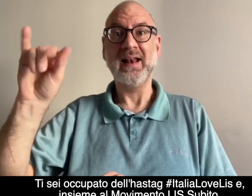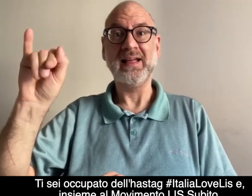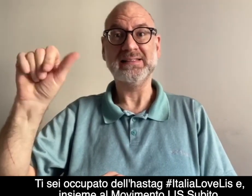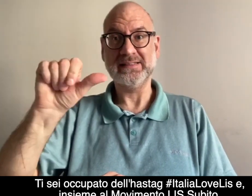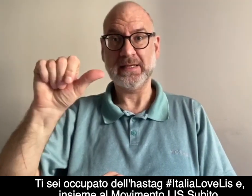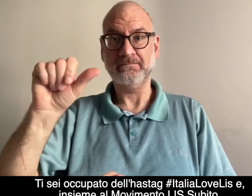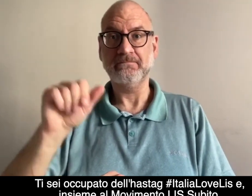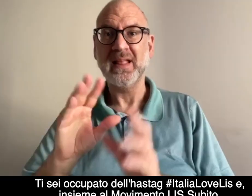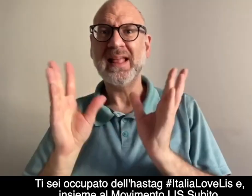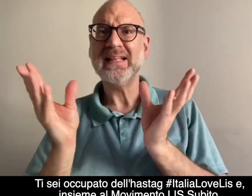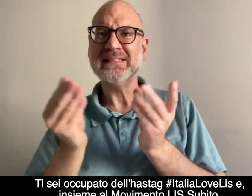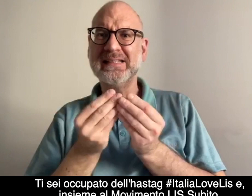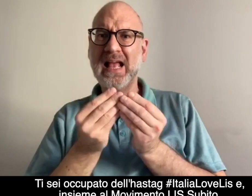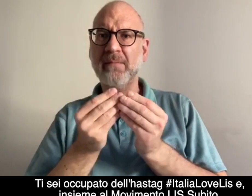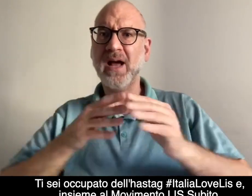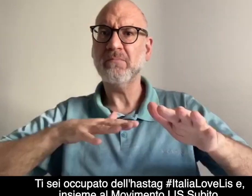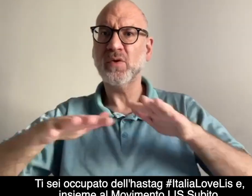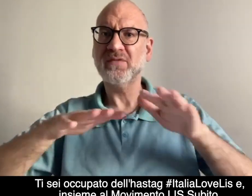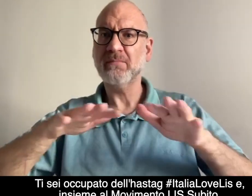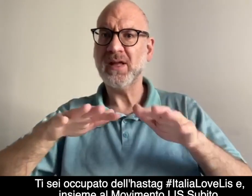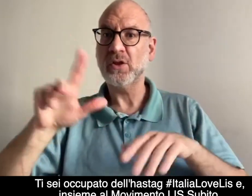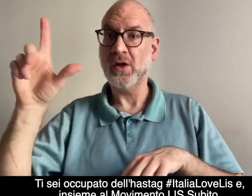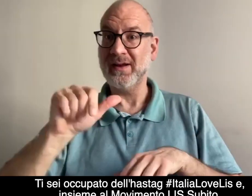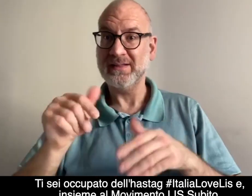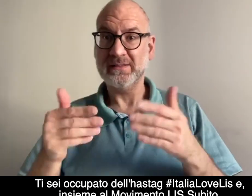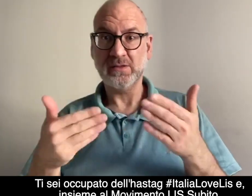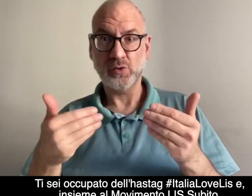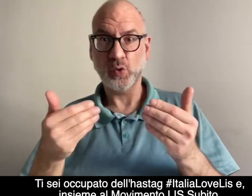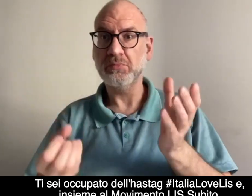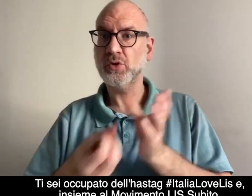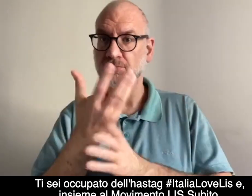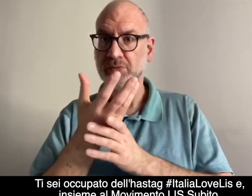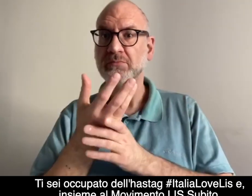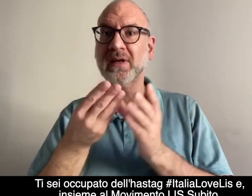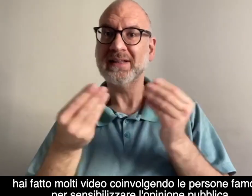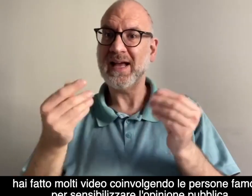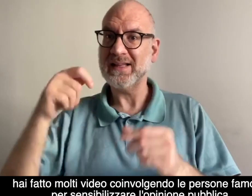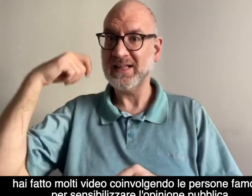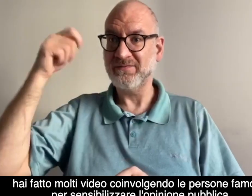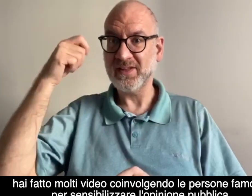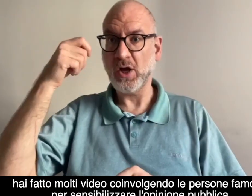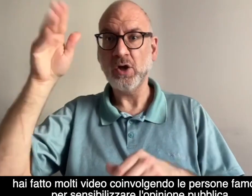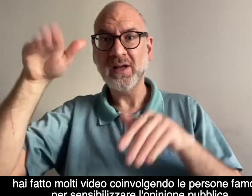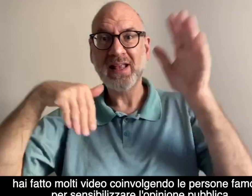movimento lì subito avete fatto molti video